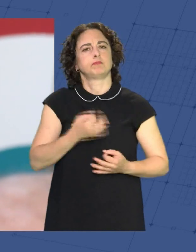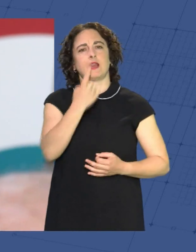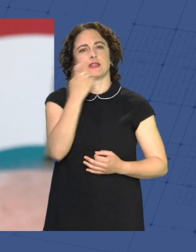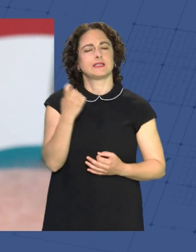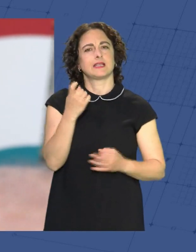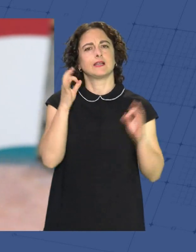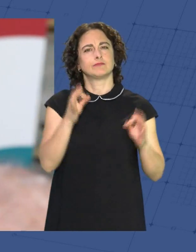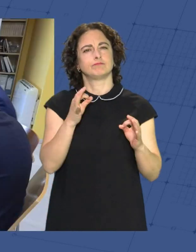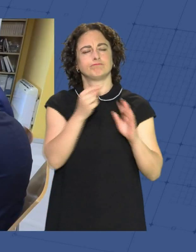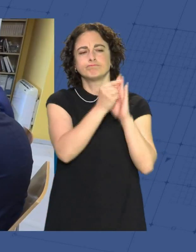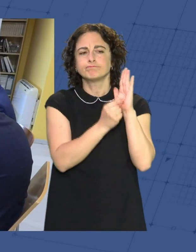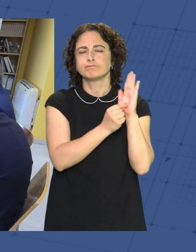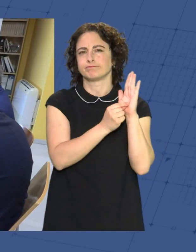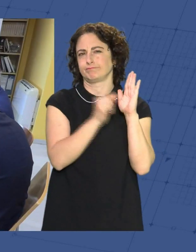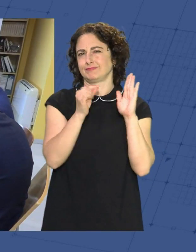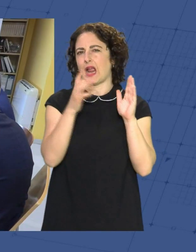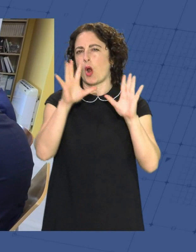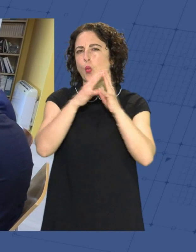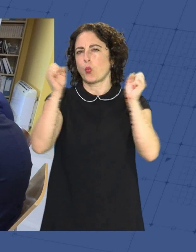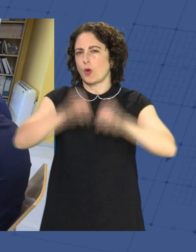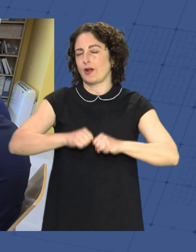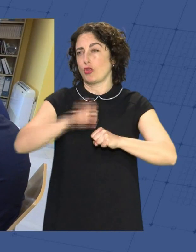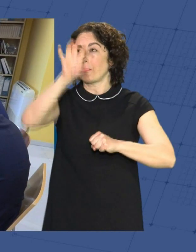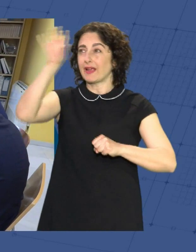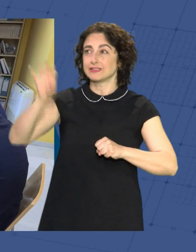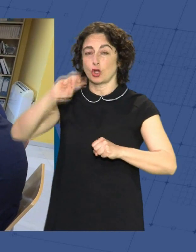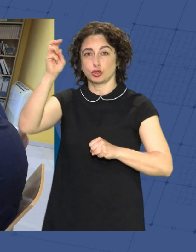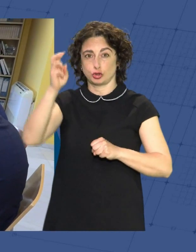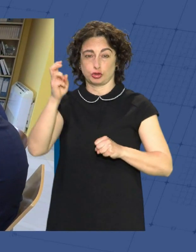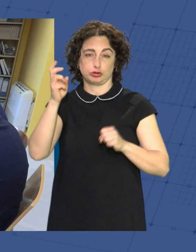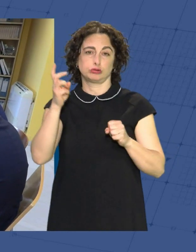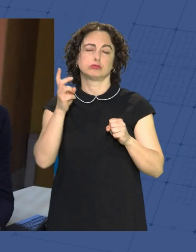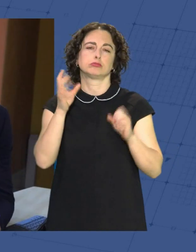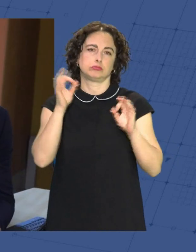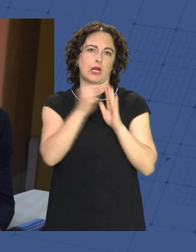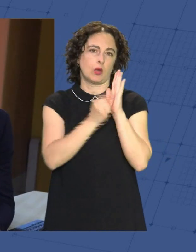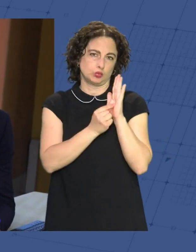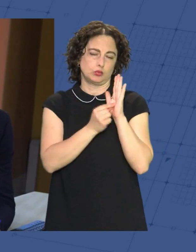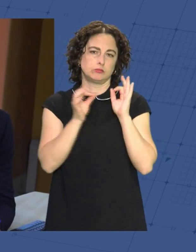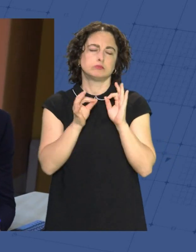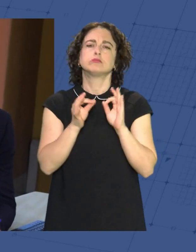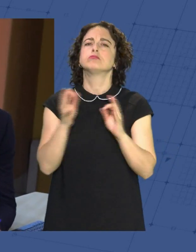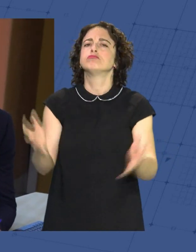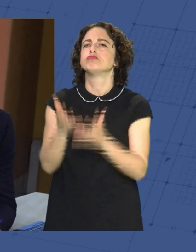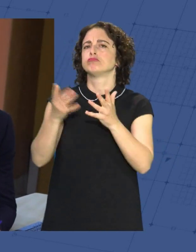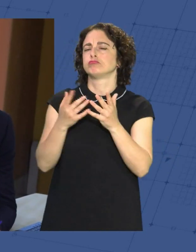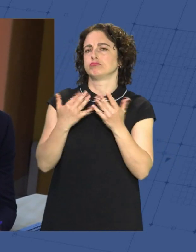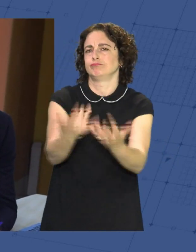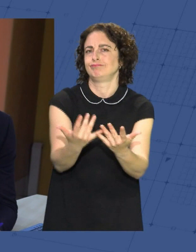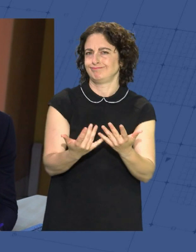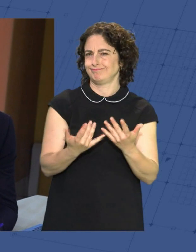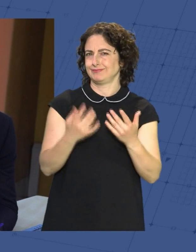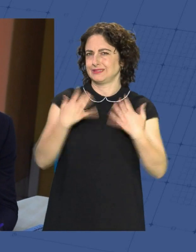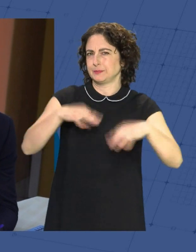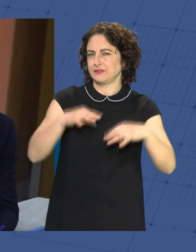cláusulas espejo en los acuerdos comerciales con terceros países y muestra su disposición a agilizar y simplificar las